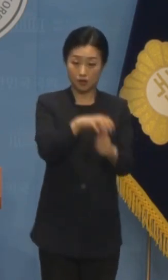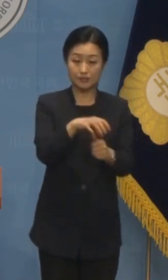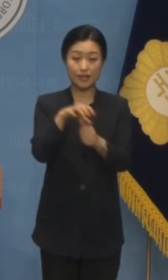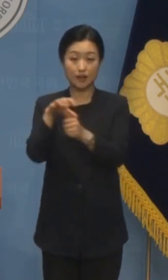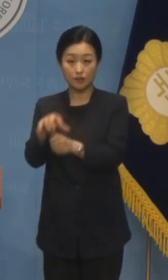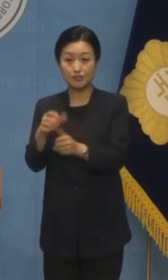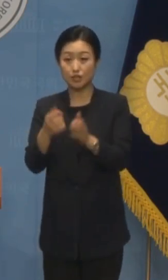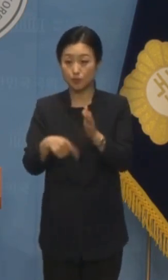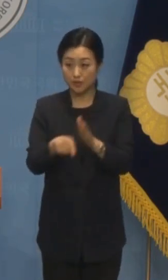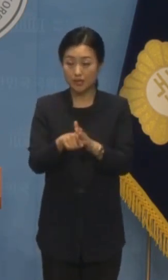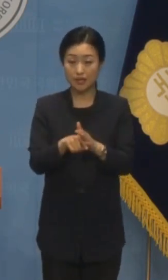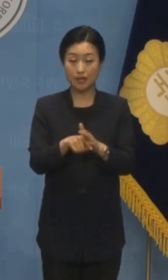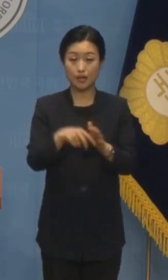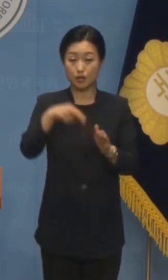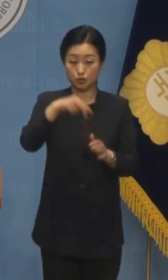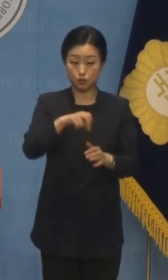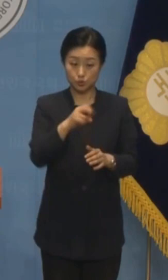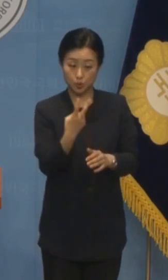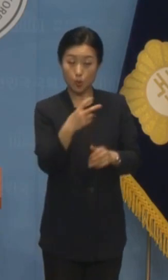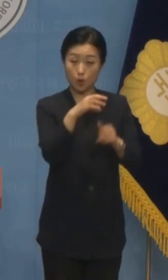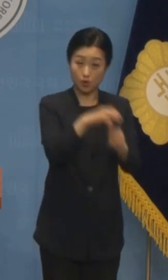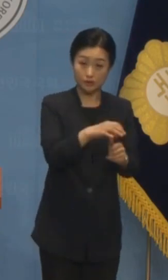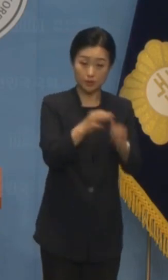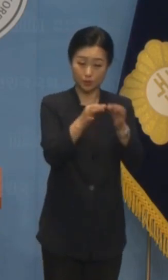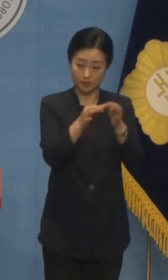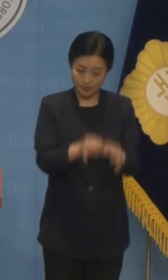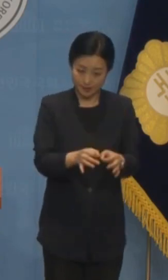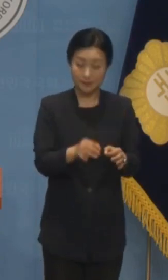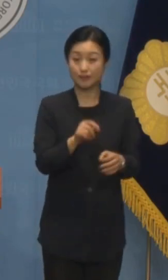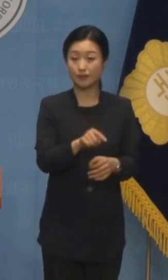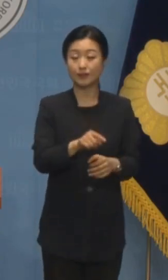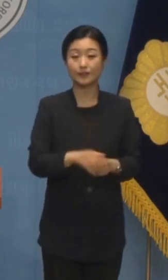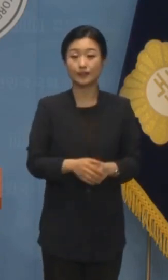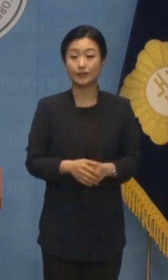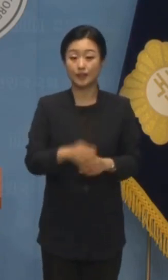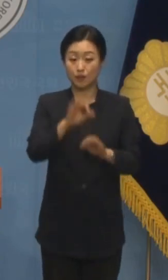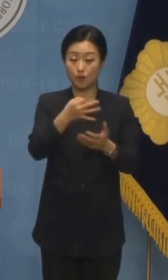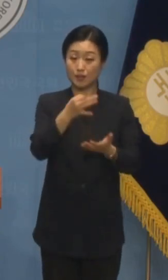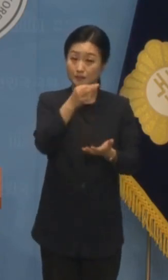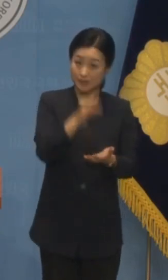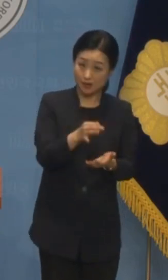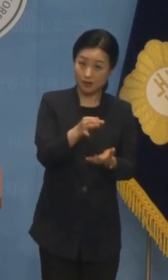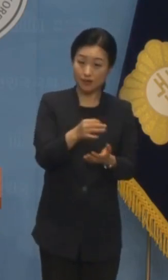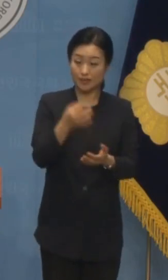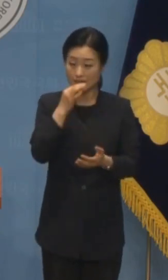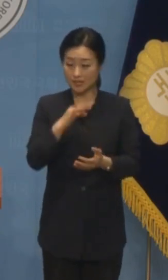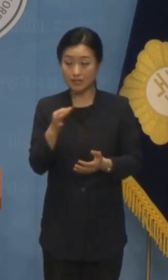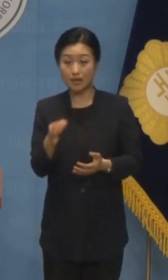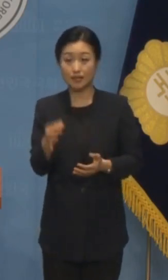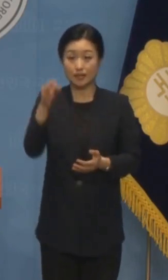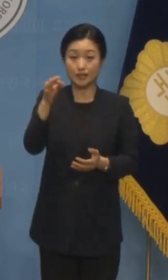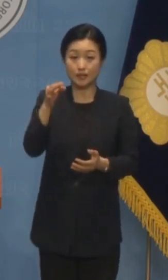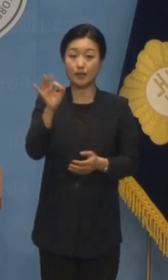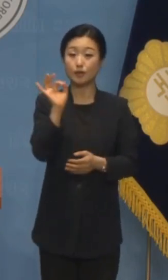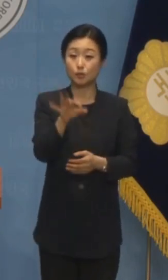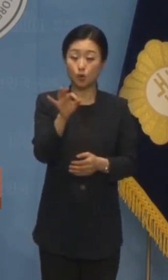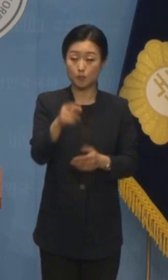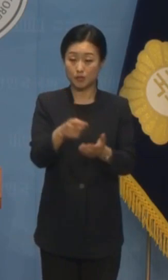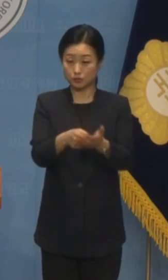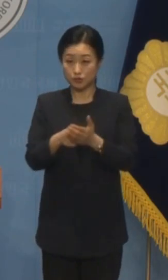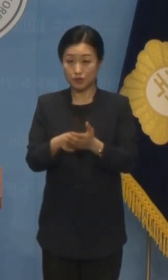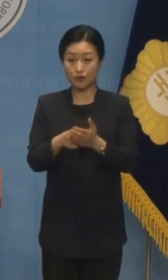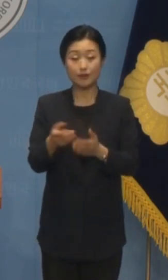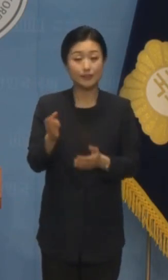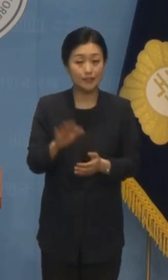정책은 기본적으로 수요를 억제해서 가격을 떨어뜨리는 정책입니다. 임금을 떨어뜨리고 이자 비용을 높여서 소비를 줄이는